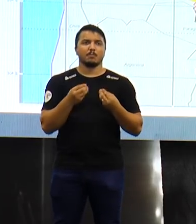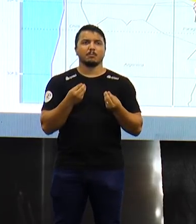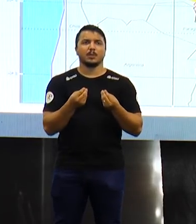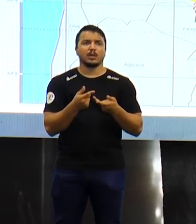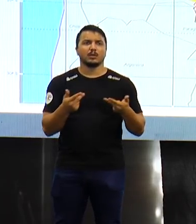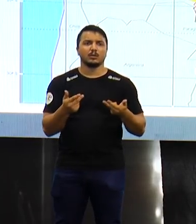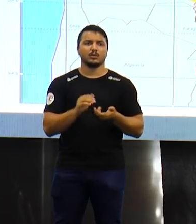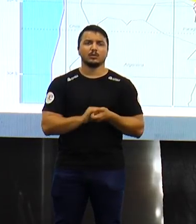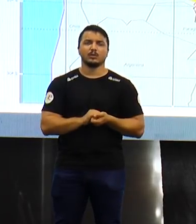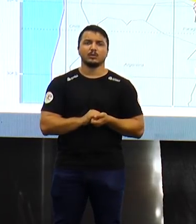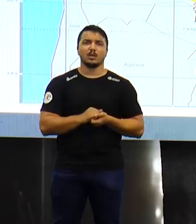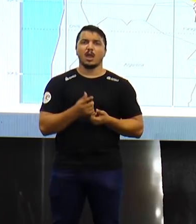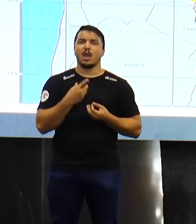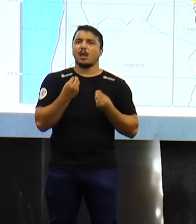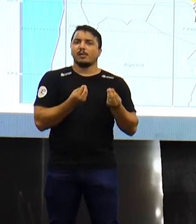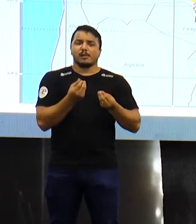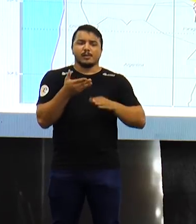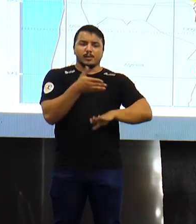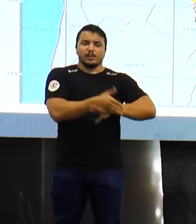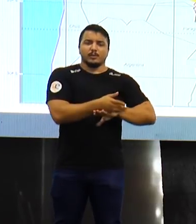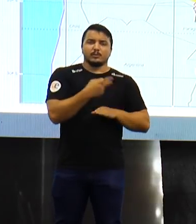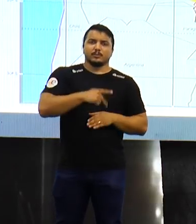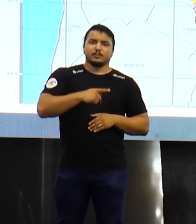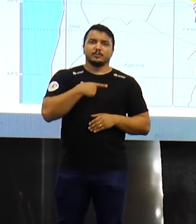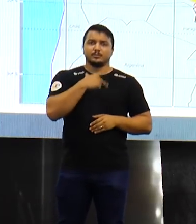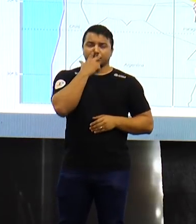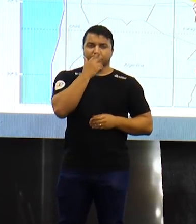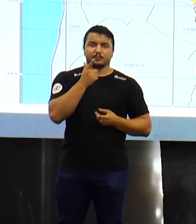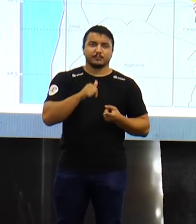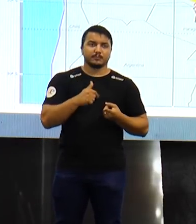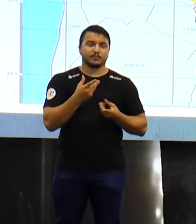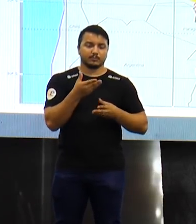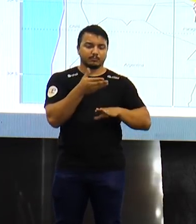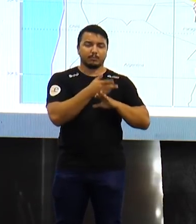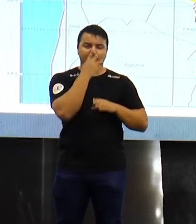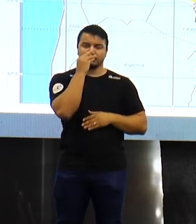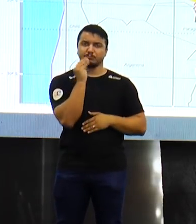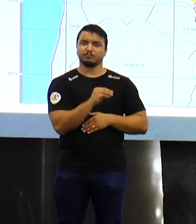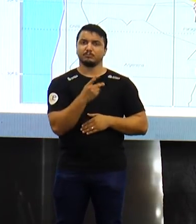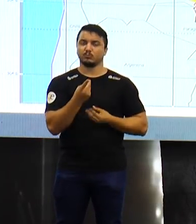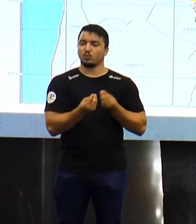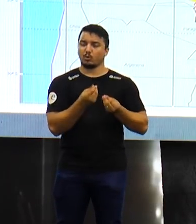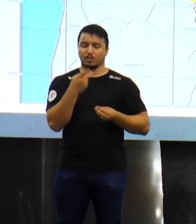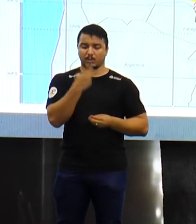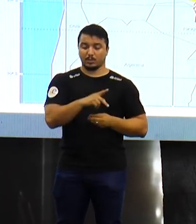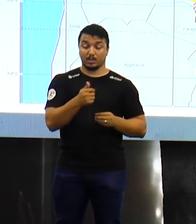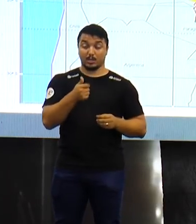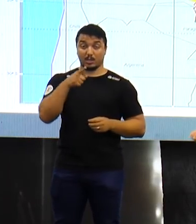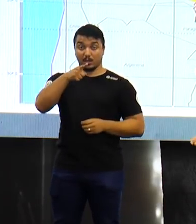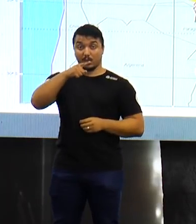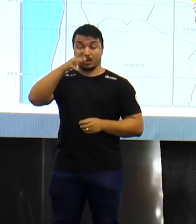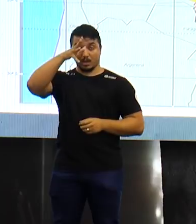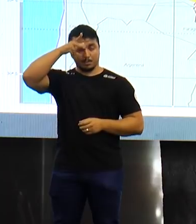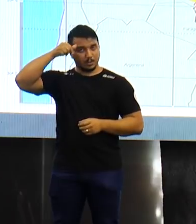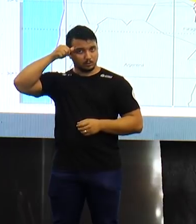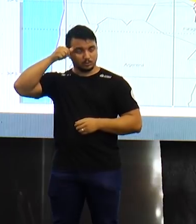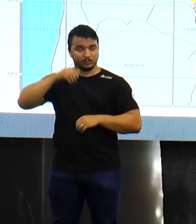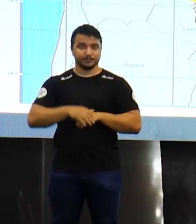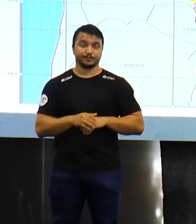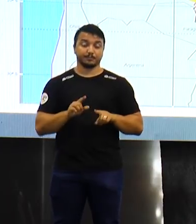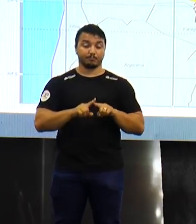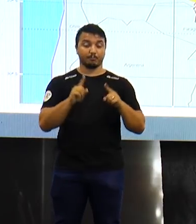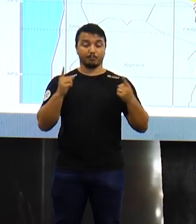energia? Então, historicamente, o Brasil desprezou o potencial da Amazônia. Mas, porém,